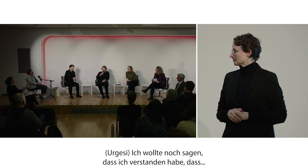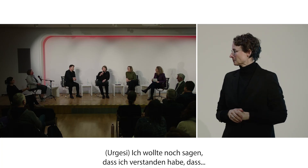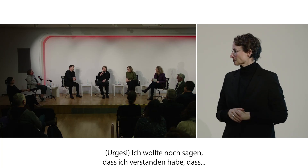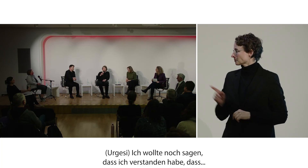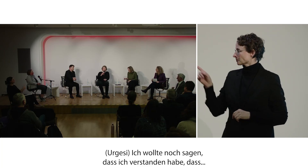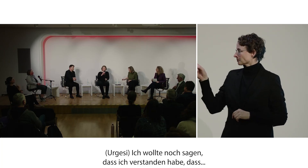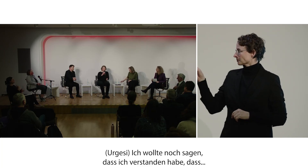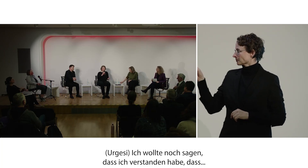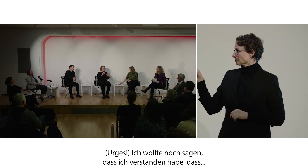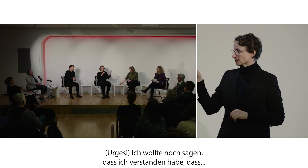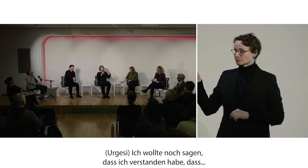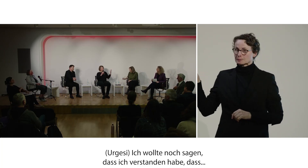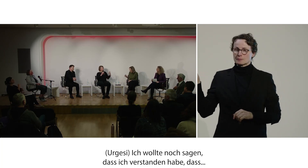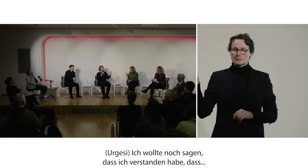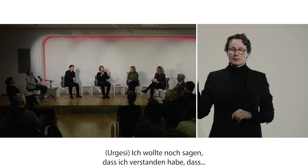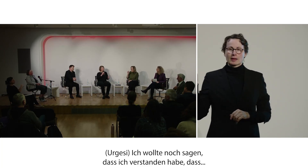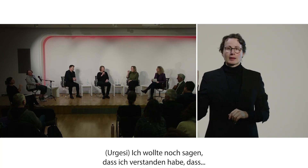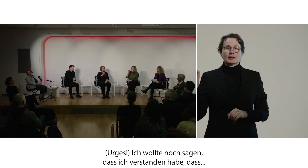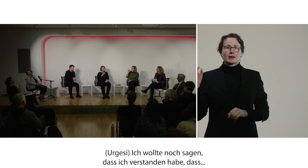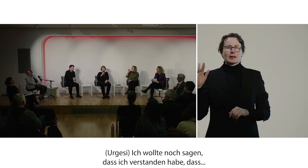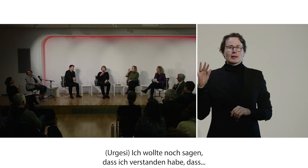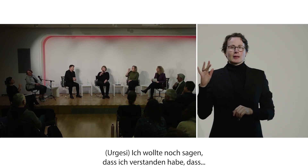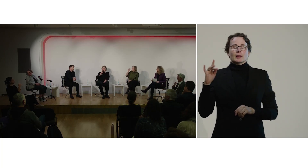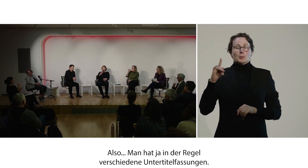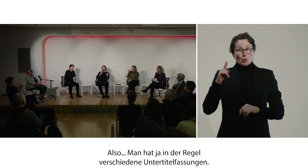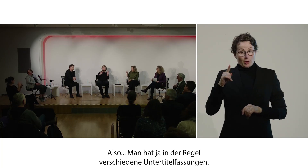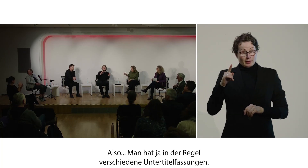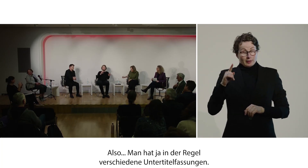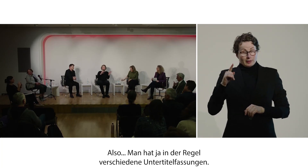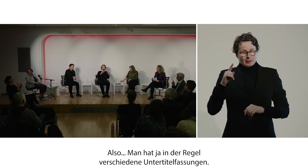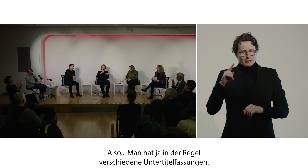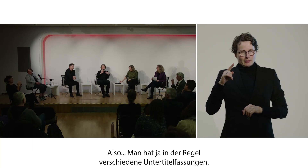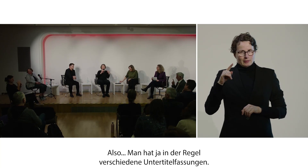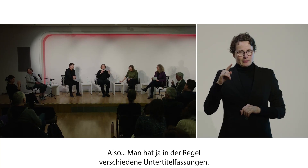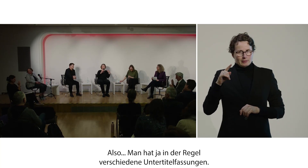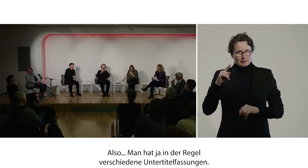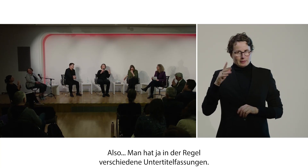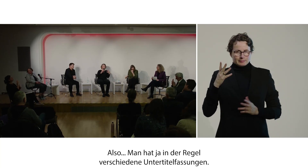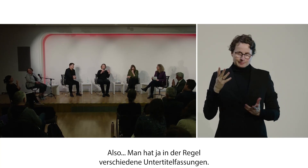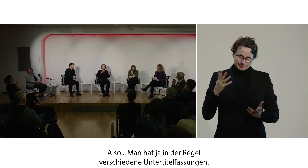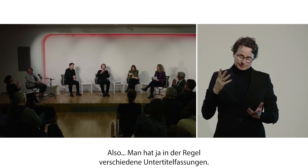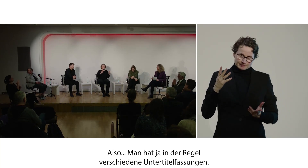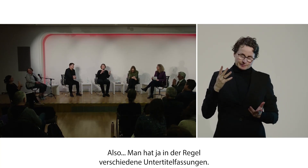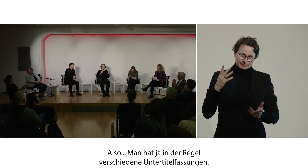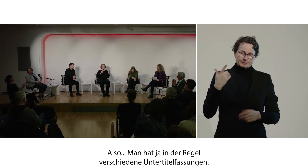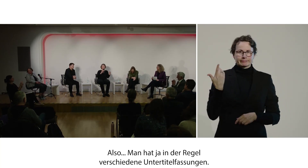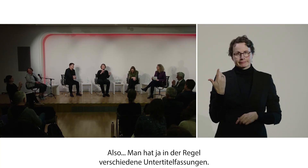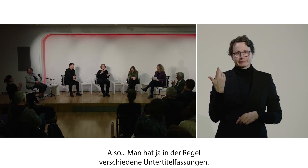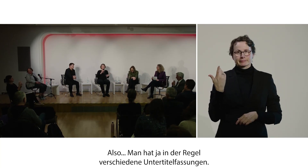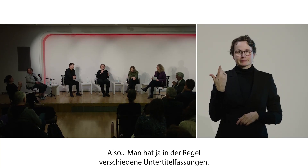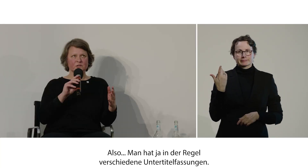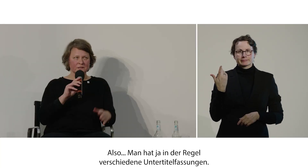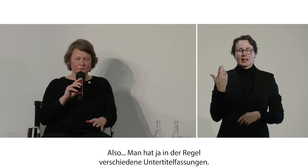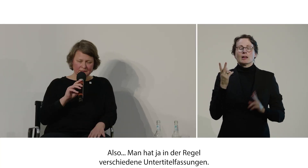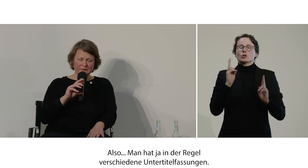Ich wollte jetzt noch, also ich sage, dass ich jetzt verstanden habe, also beziehungsweise ist es ja, man hat ja in der